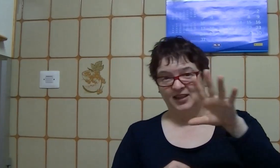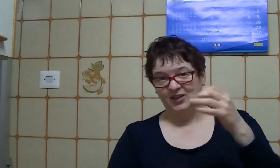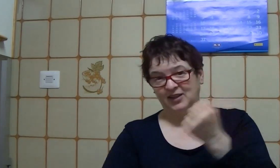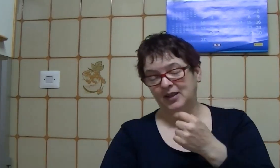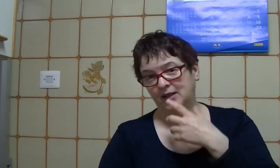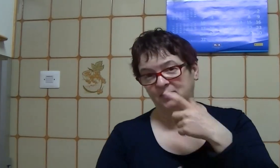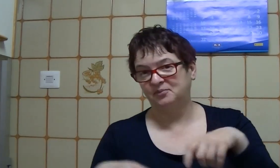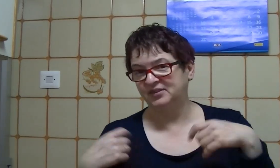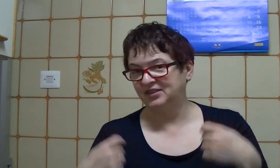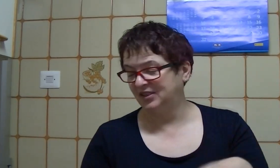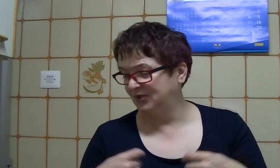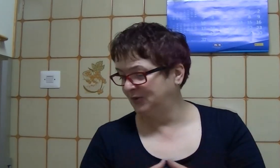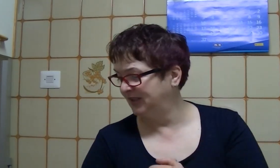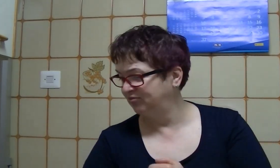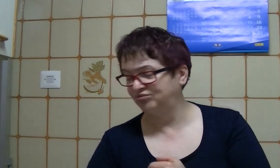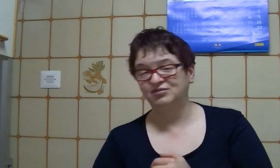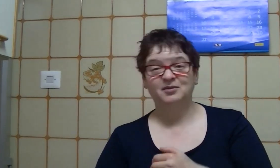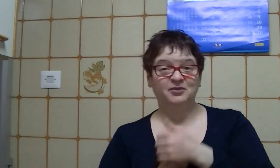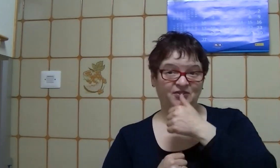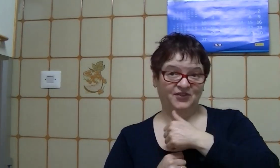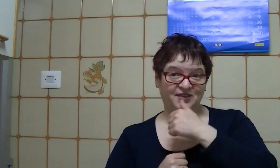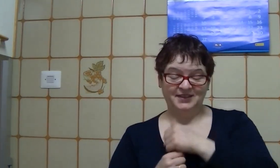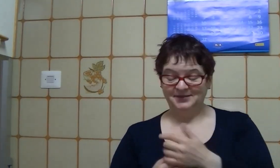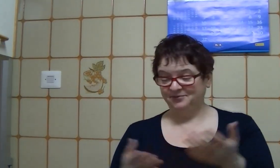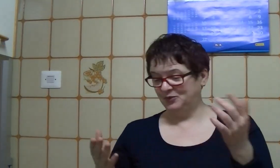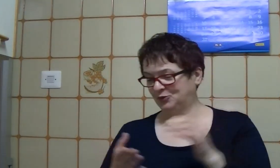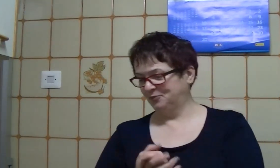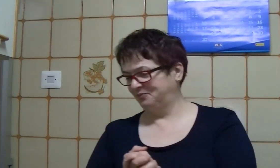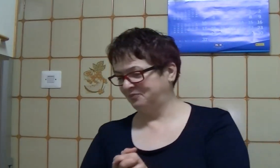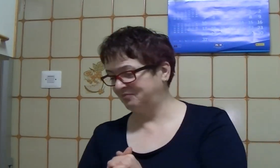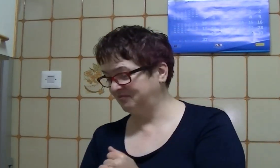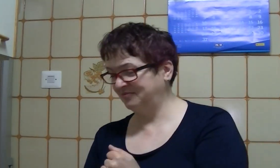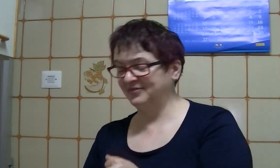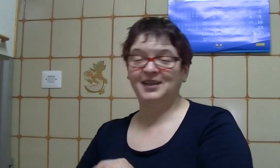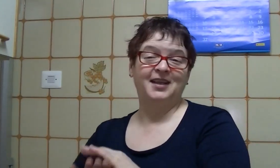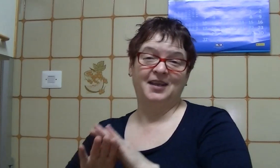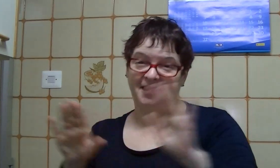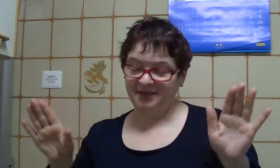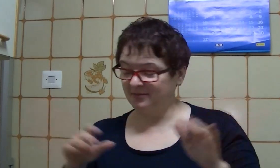Juan Ignacio vendió en octubre uno de los cuartos íntegro a una empresa aseguradora. Todo lo que le